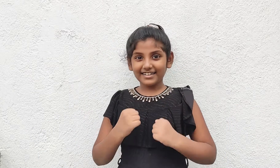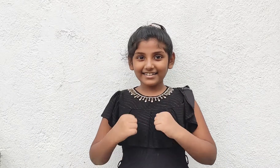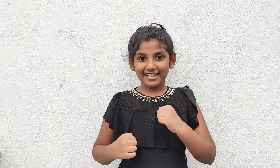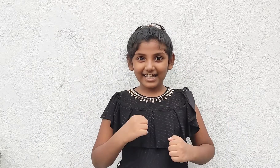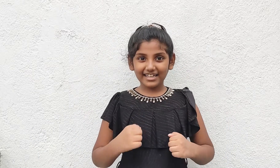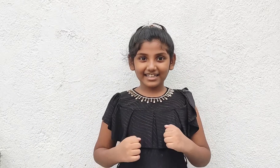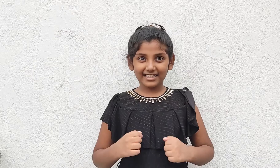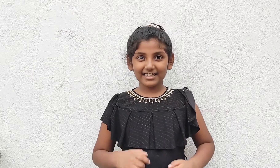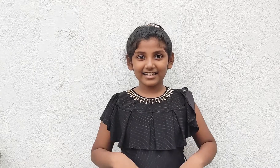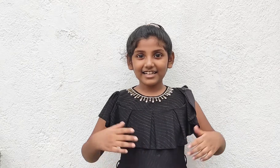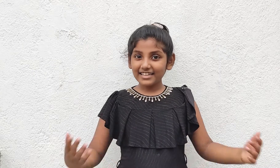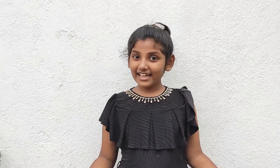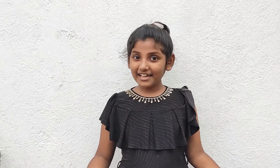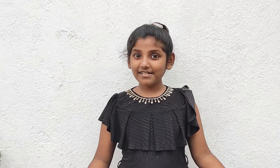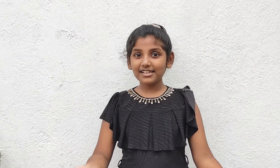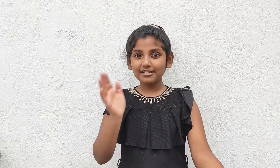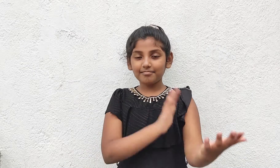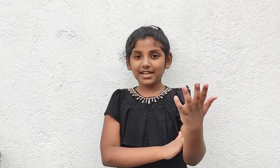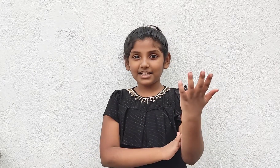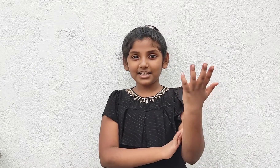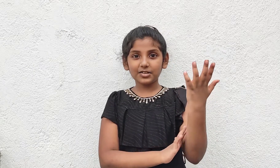வாழ்க்கையில் நடக்கிறது. தேவனின் பலனும்